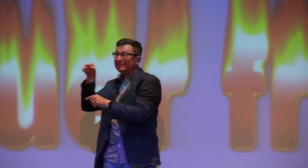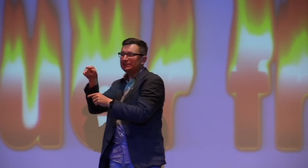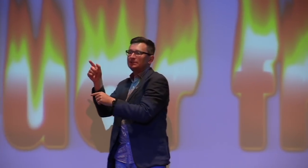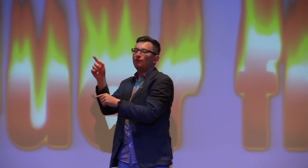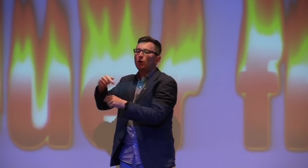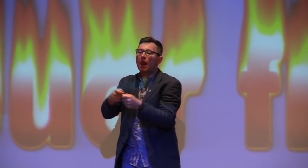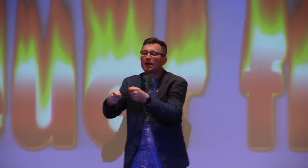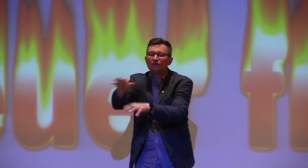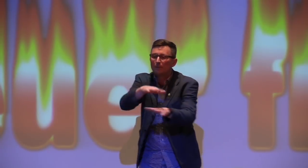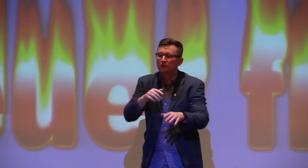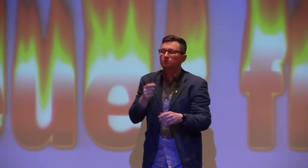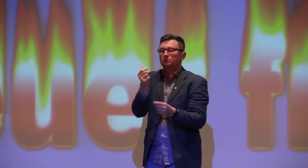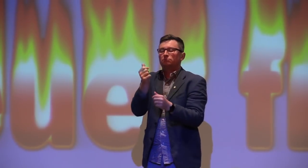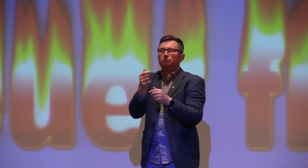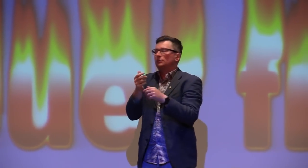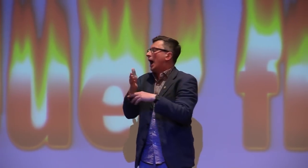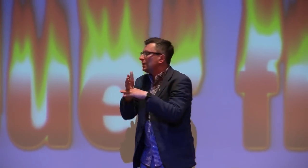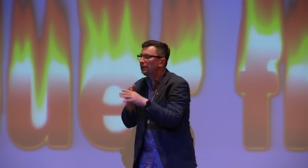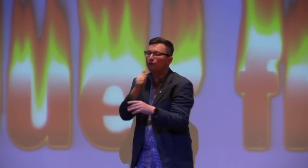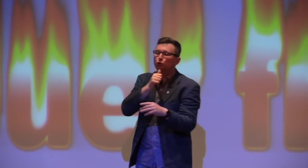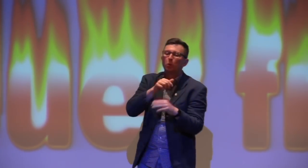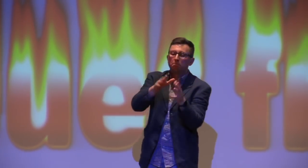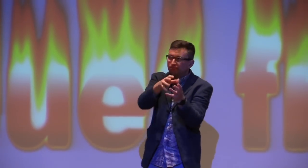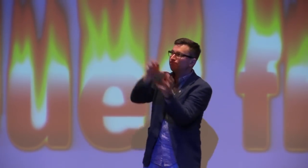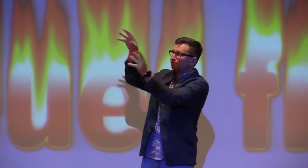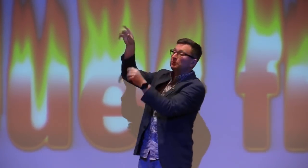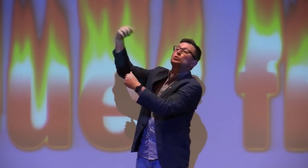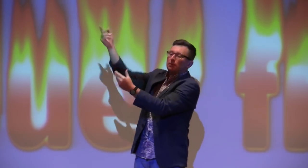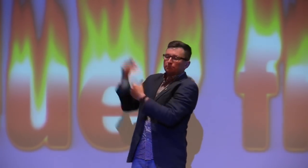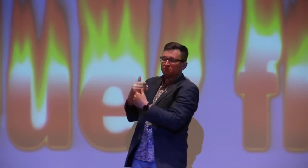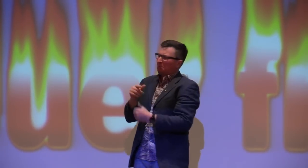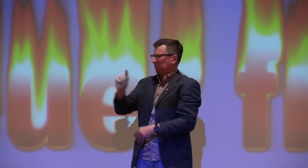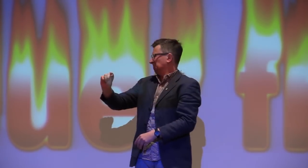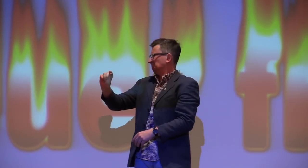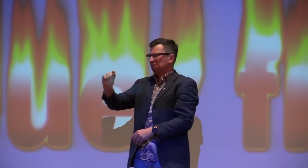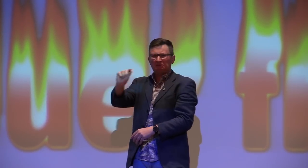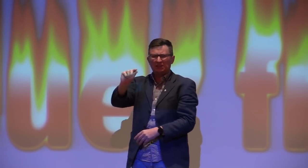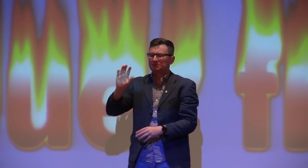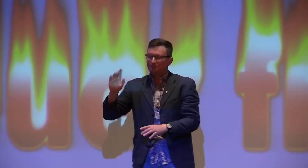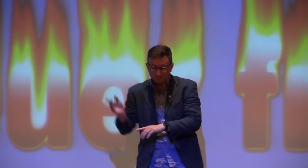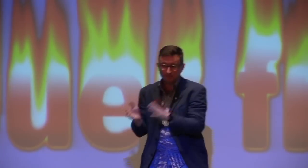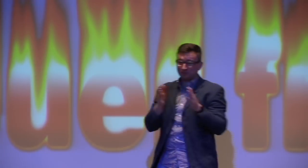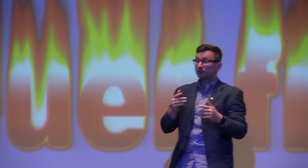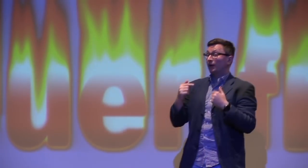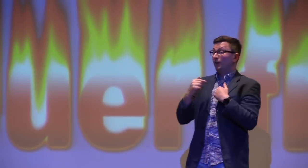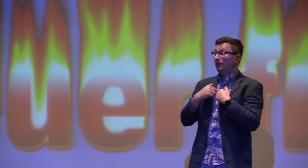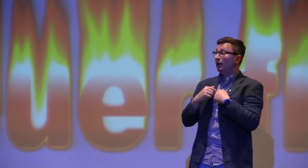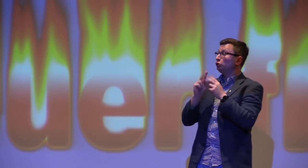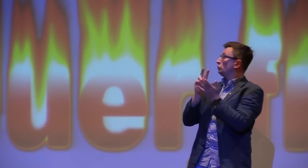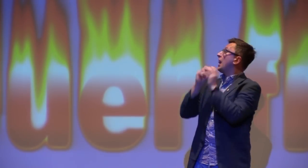in Rendsburg eben da ist der Sitz und da gibt es eben verschiedene Mitglieder, 27 Mitglieder, die alle so einen Beitrag zahlen.